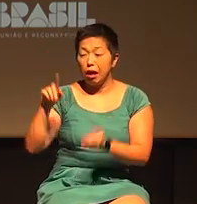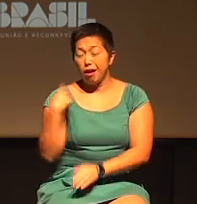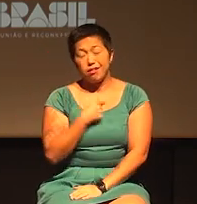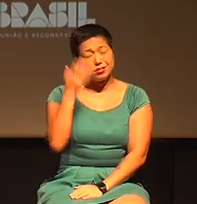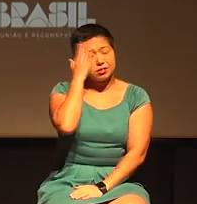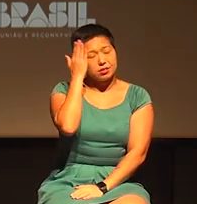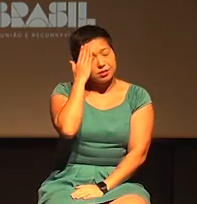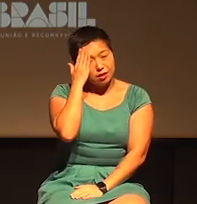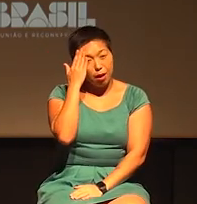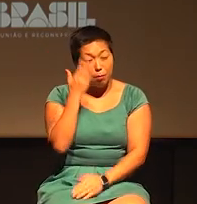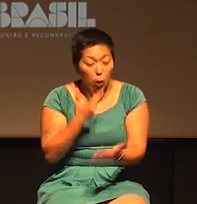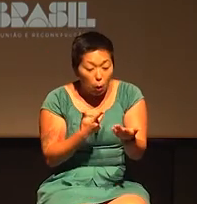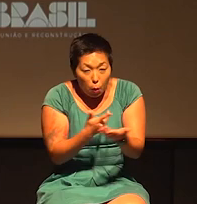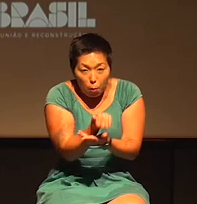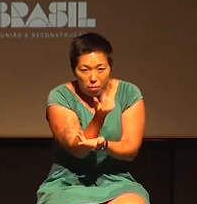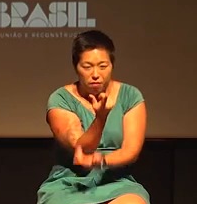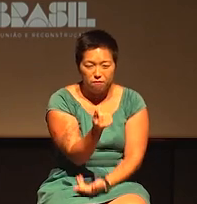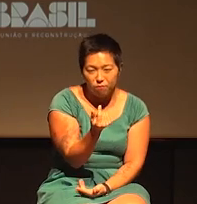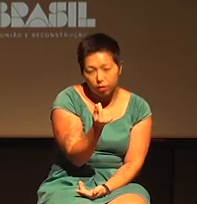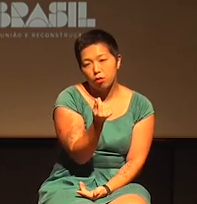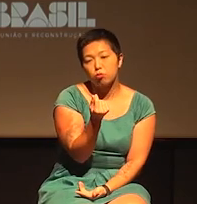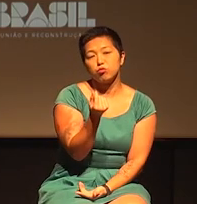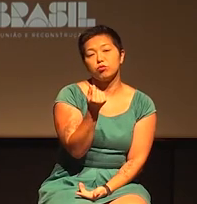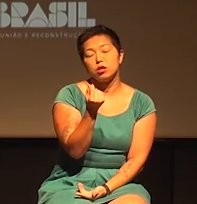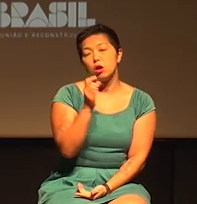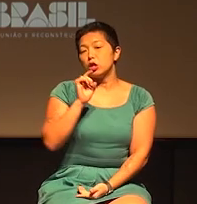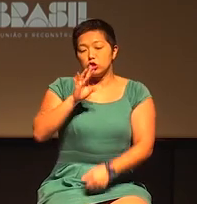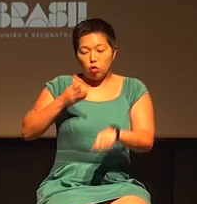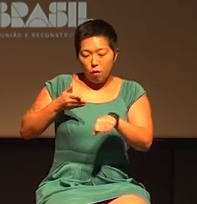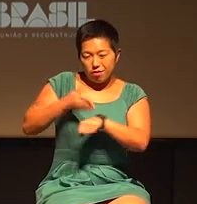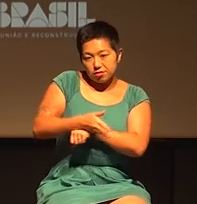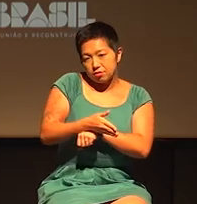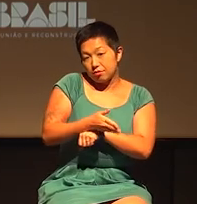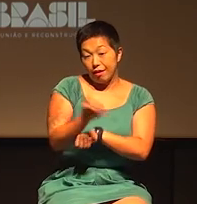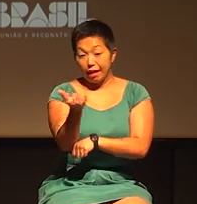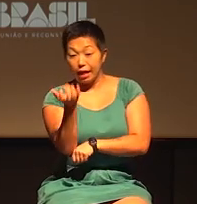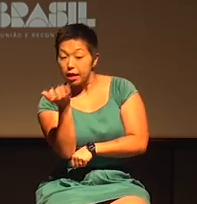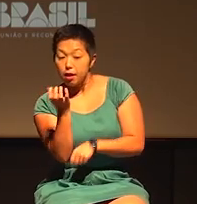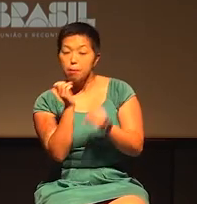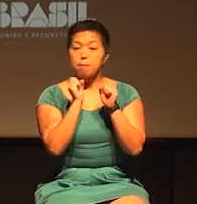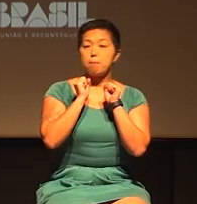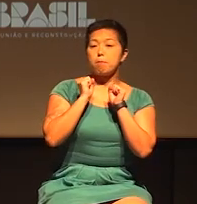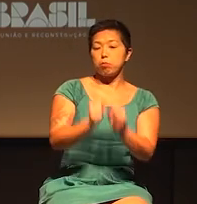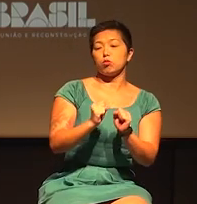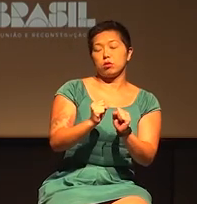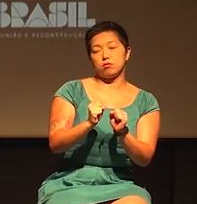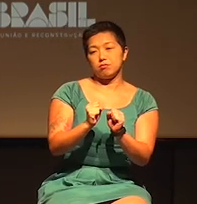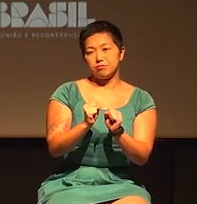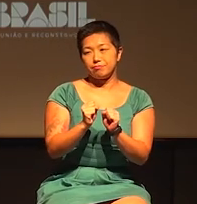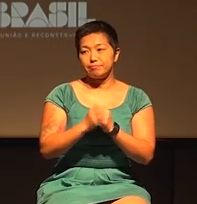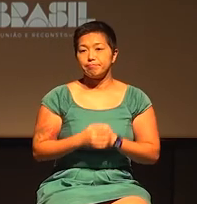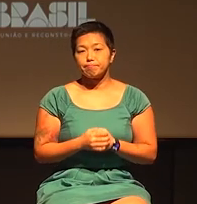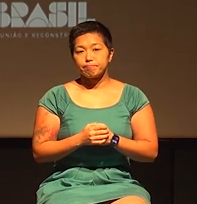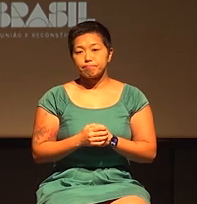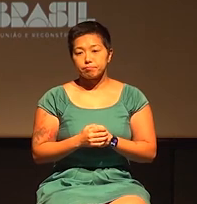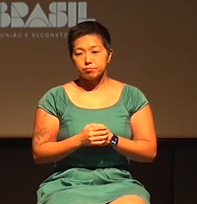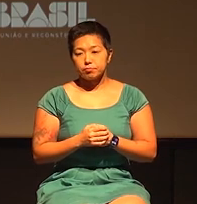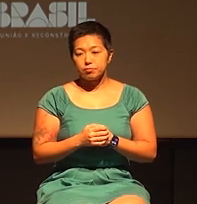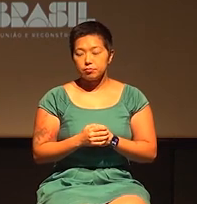sabe que o acesso é muito além do que só querer poder então é